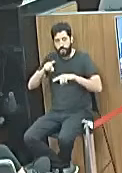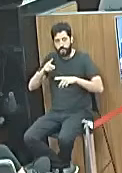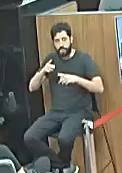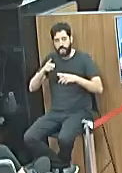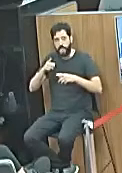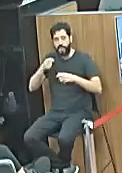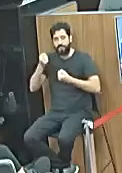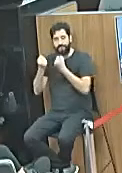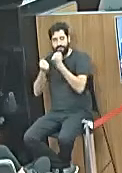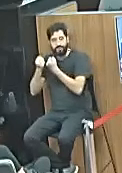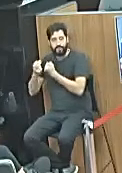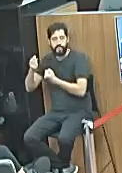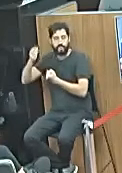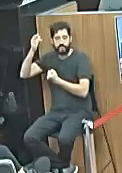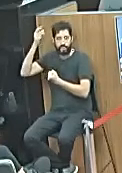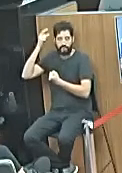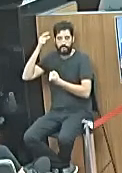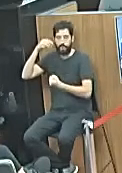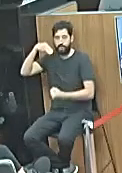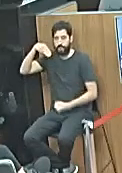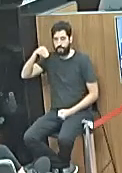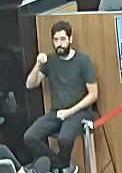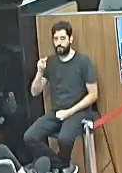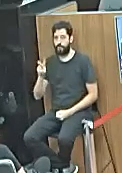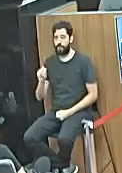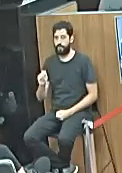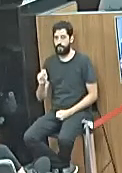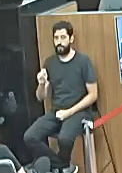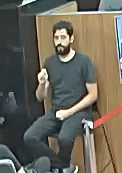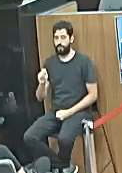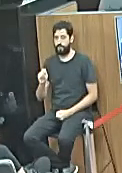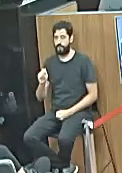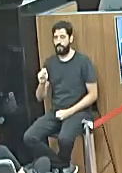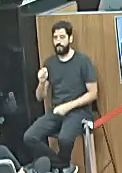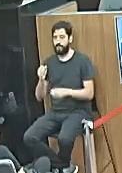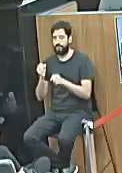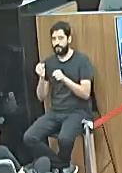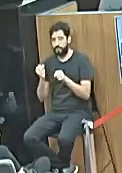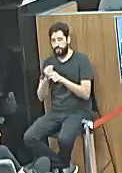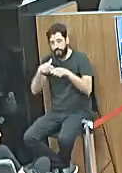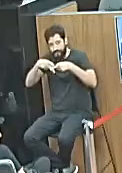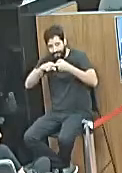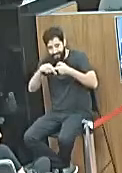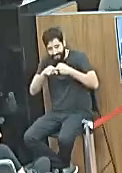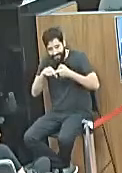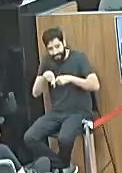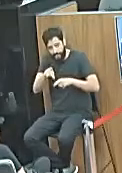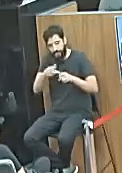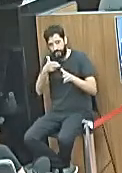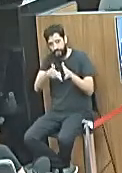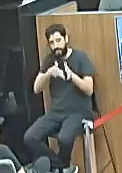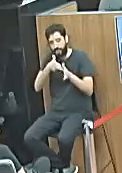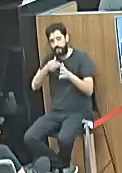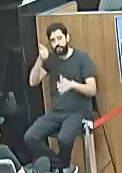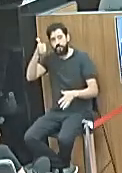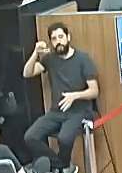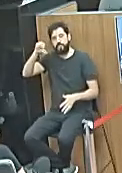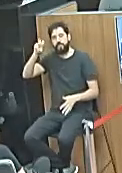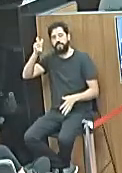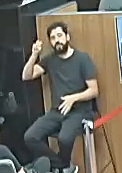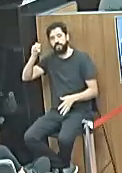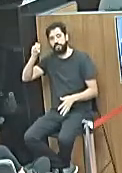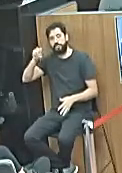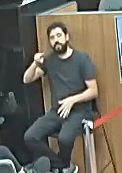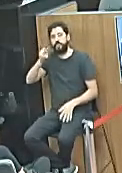veículos antigo mova restaurando o vagão de passageiros dos anos 1950 do lendário